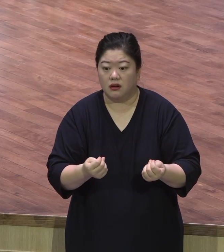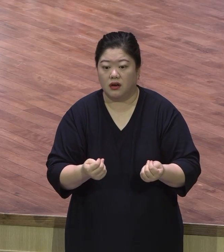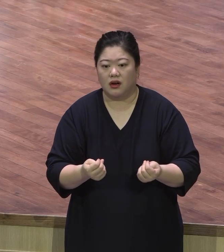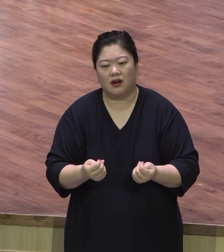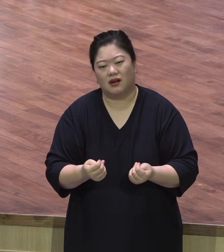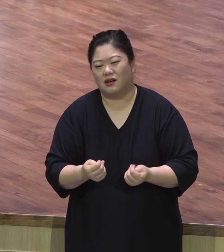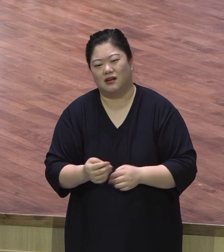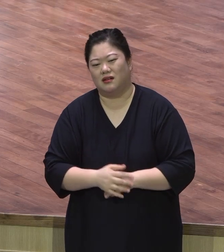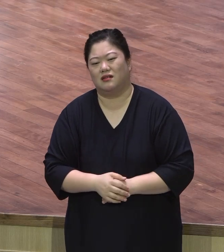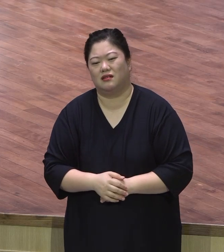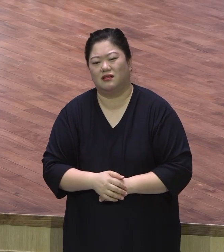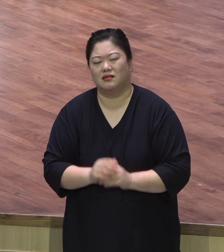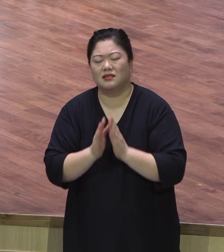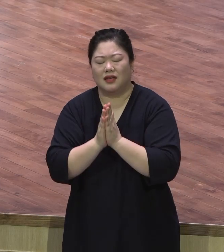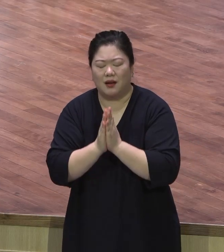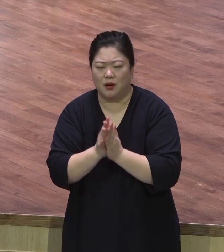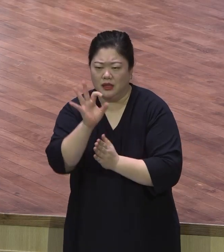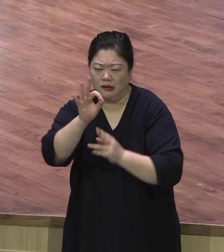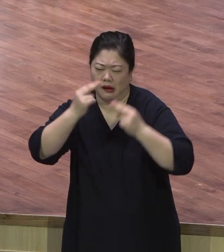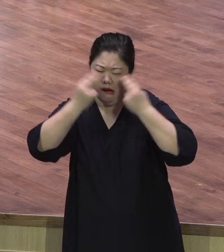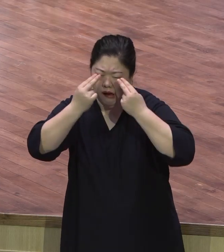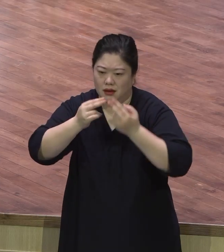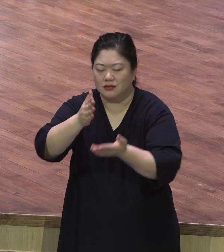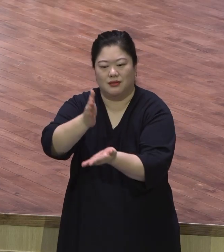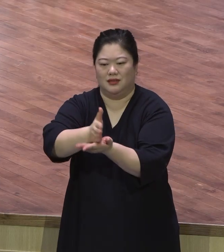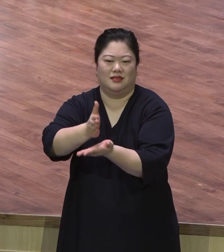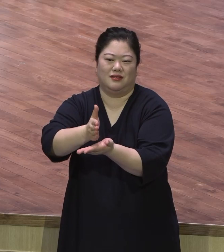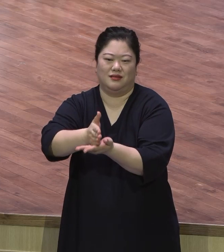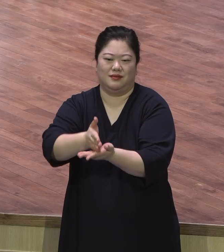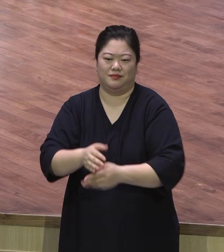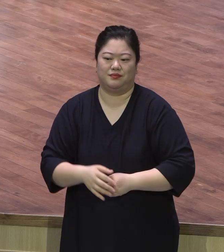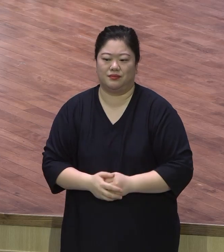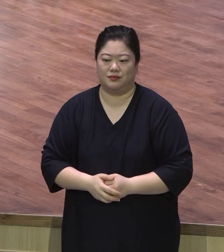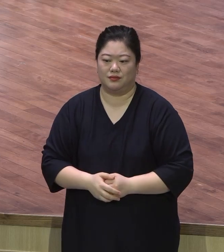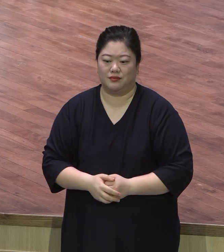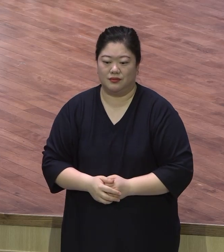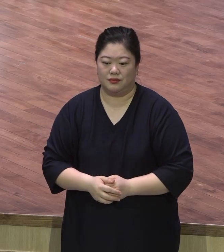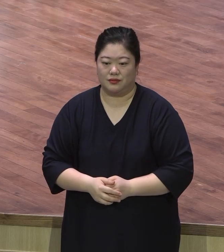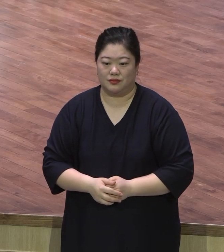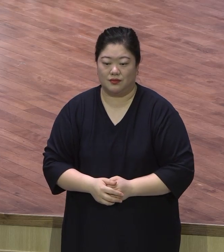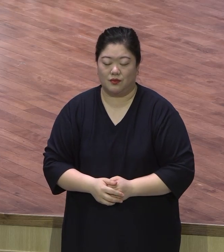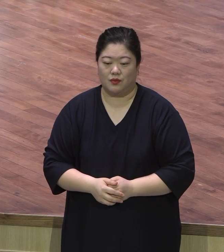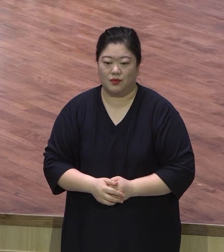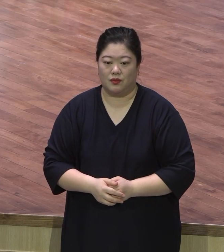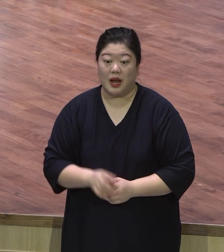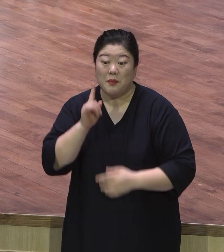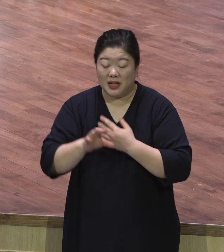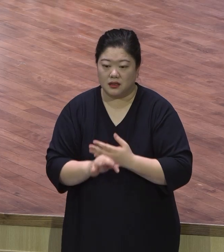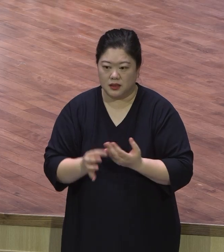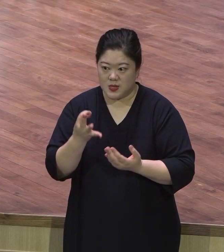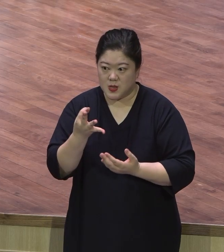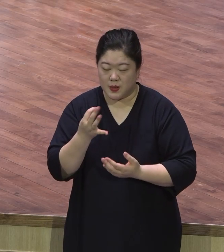버는 데만 그러니까 희란이 돼 있어요. 수단과 방법을 가리지 않고 돈에 대해서는 말이에요. 부모도 죽여요.